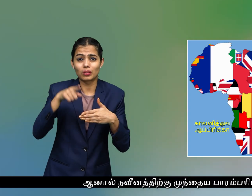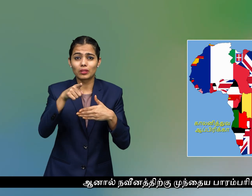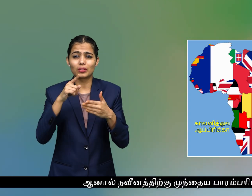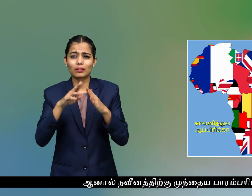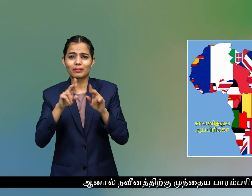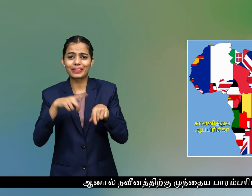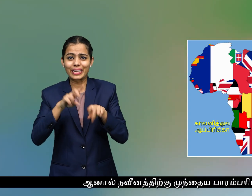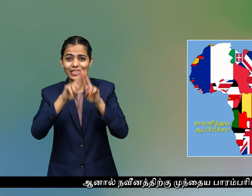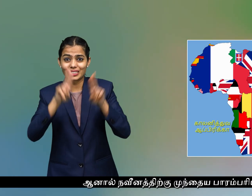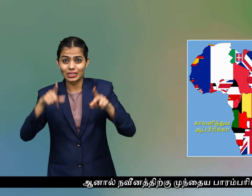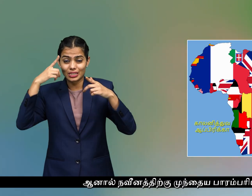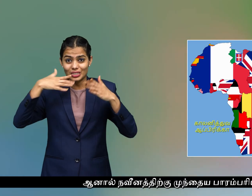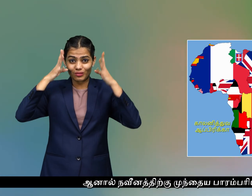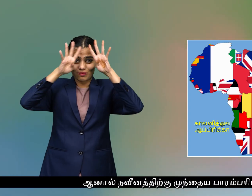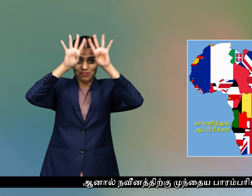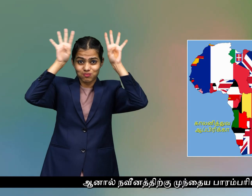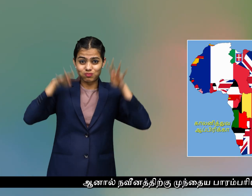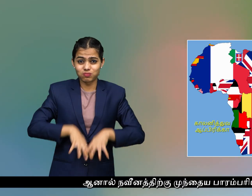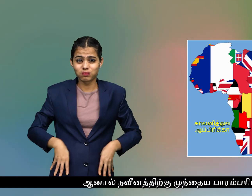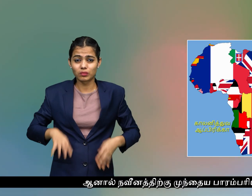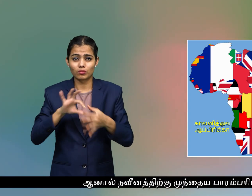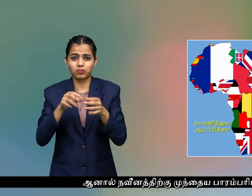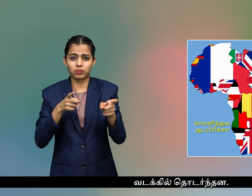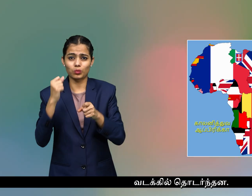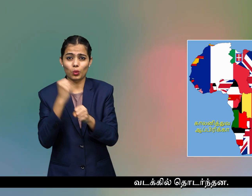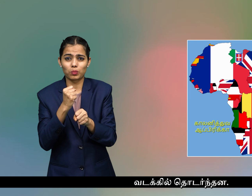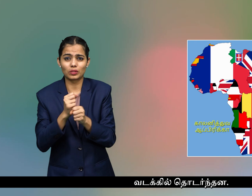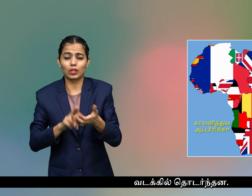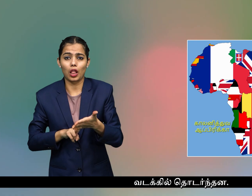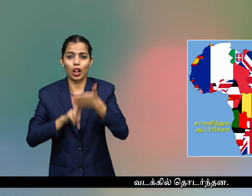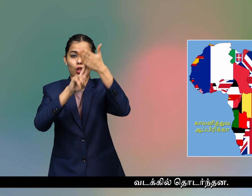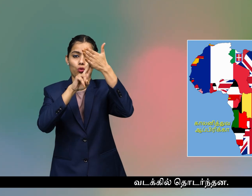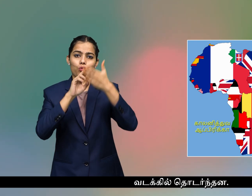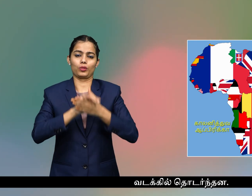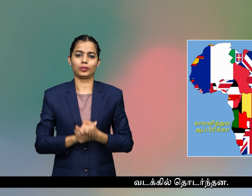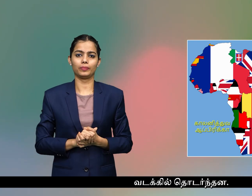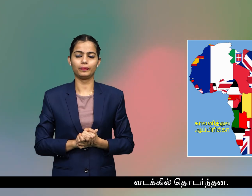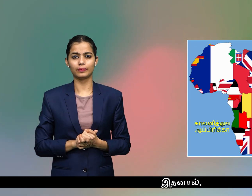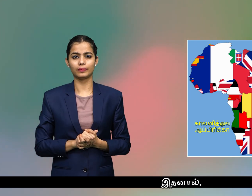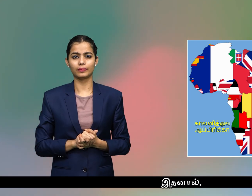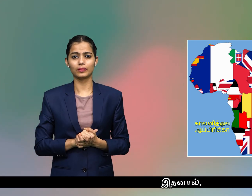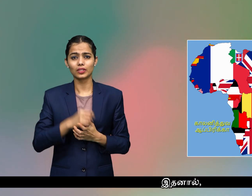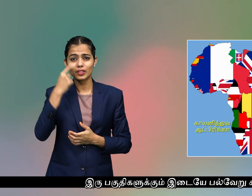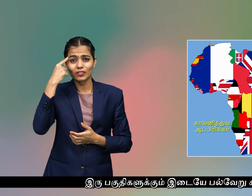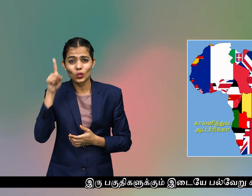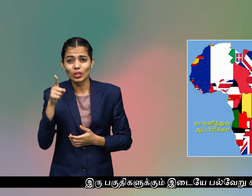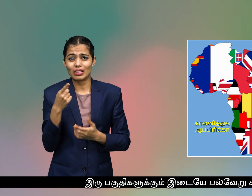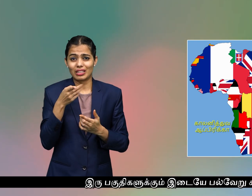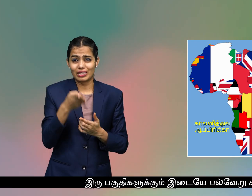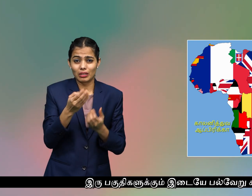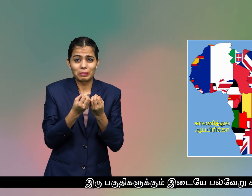ஆனால் நவீனத்திற்கு முந்தைய பாரம்பரியங்கள் வடக்கில் தொடர்ந்தன. இதனால்